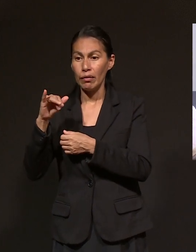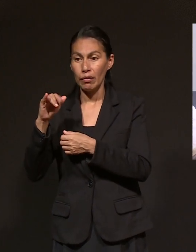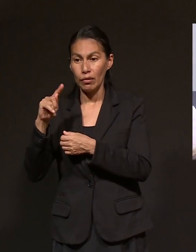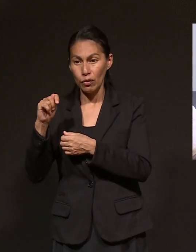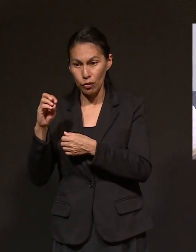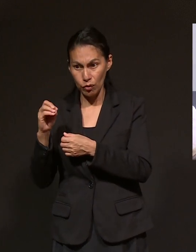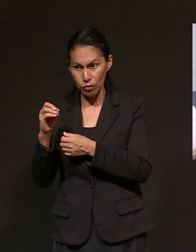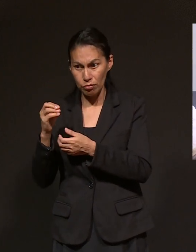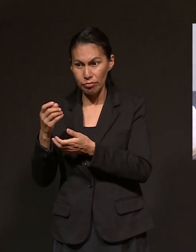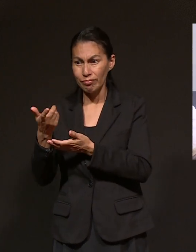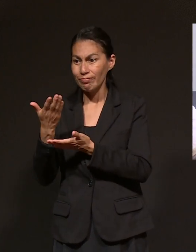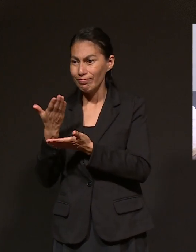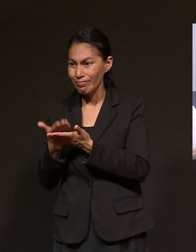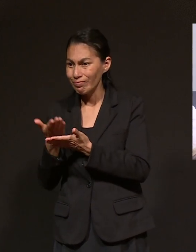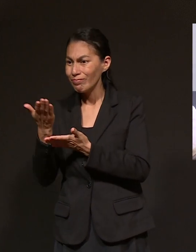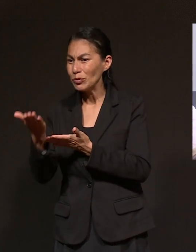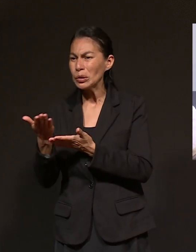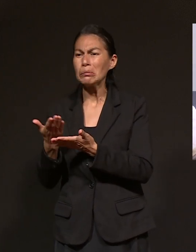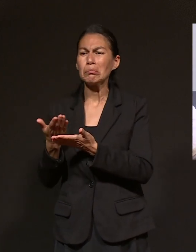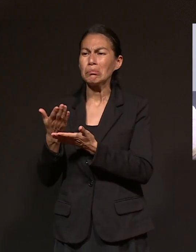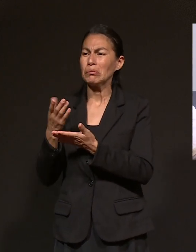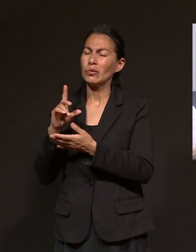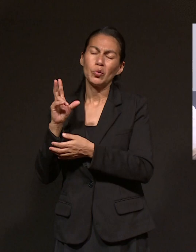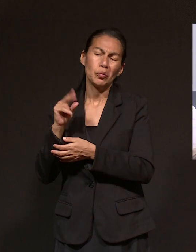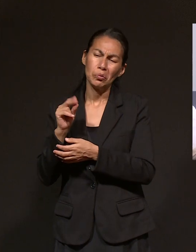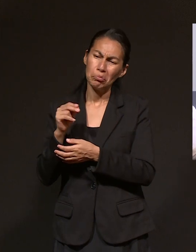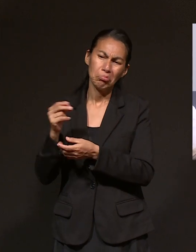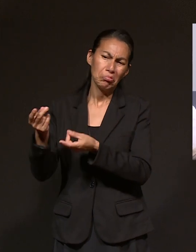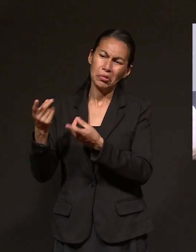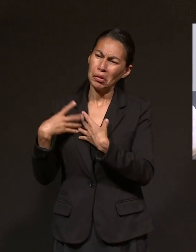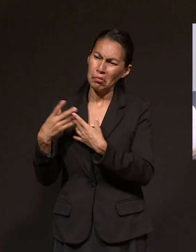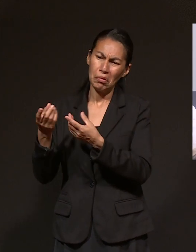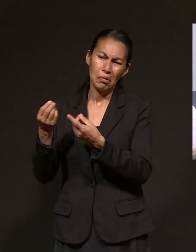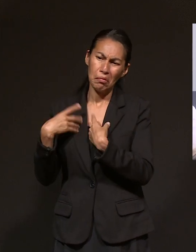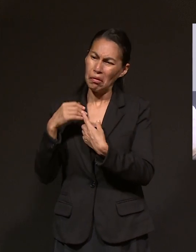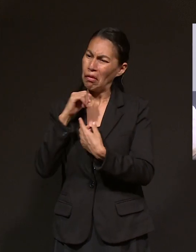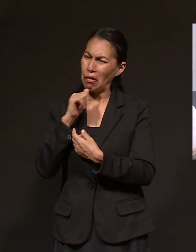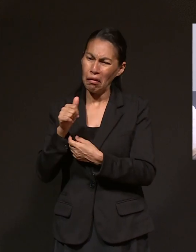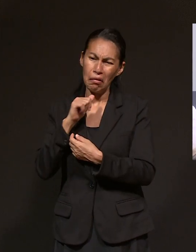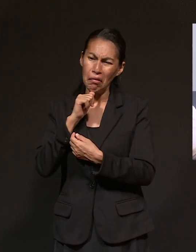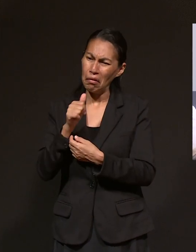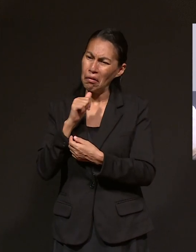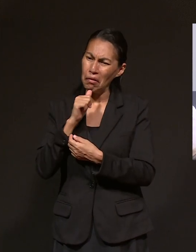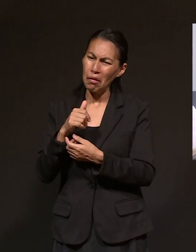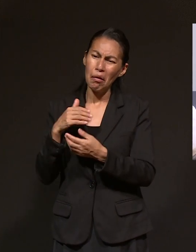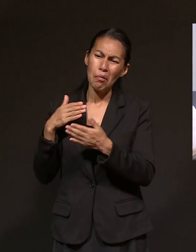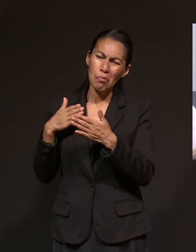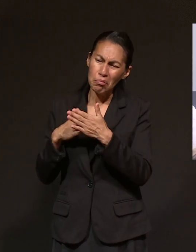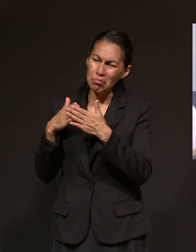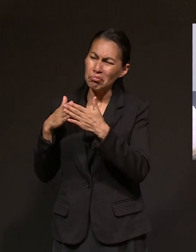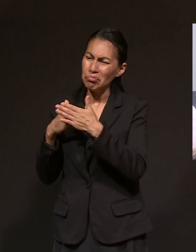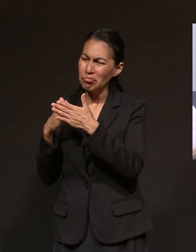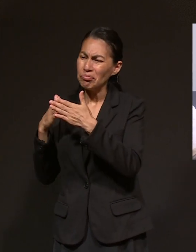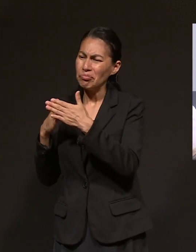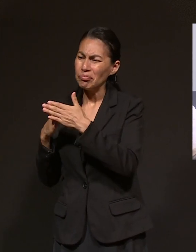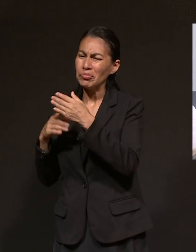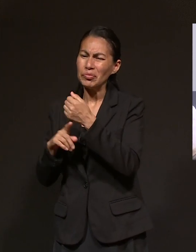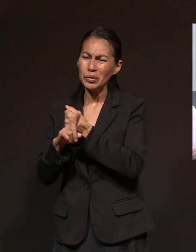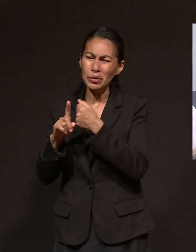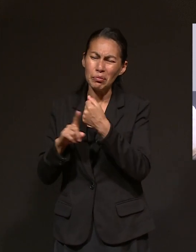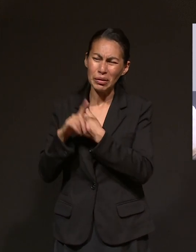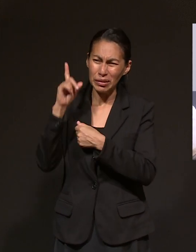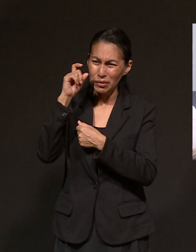No me lo daban por una u otra razón, porque venía del estado de Guerrero. Diferentes situaciones.